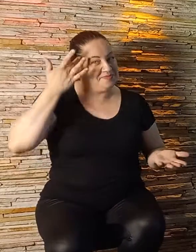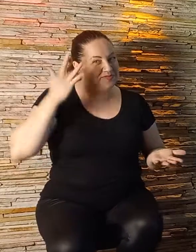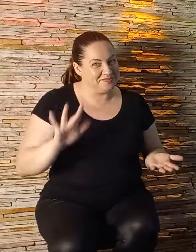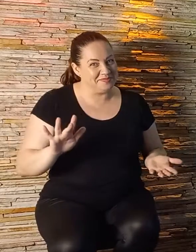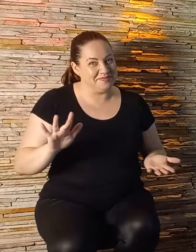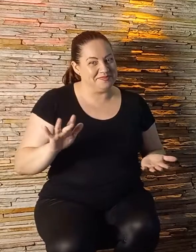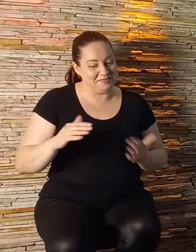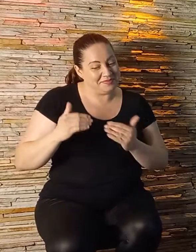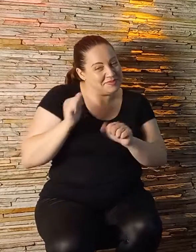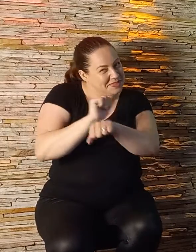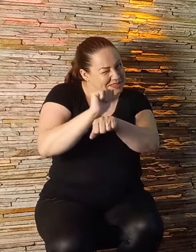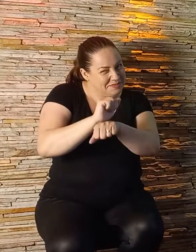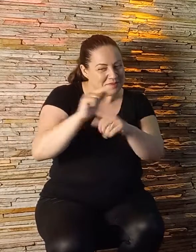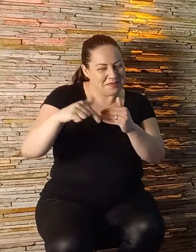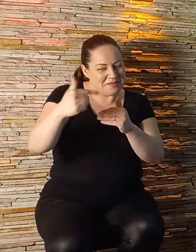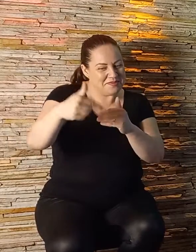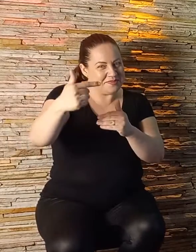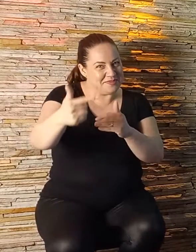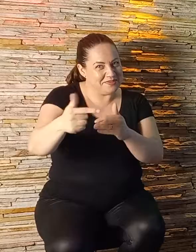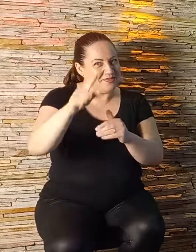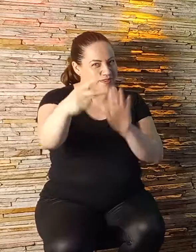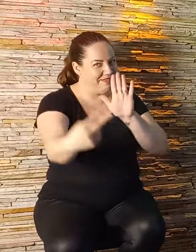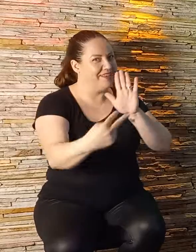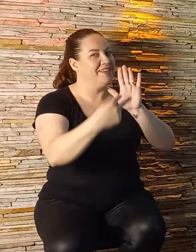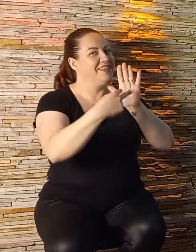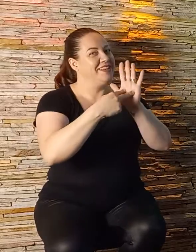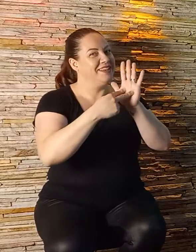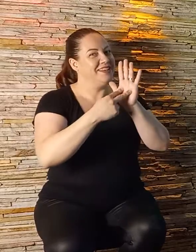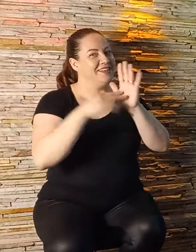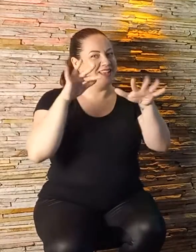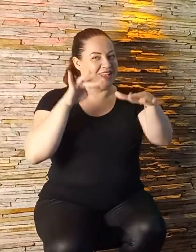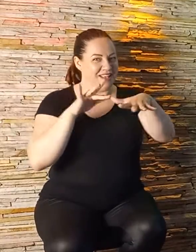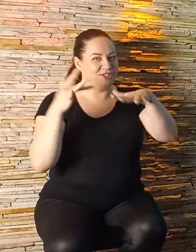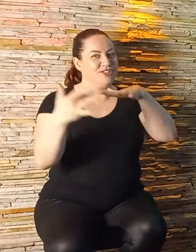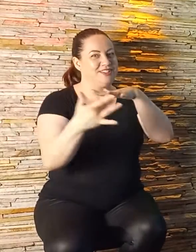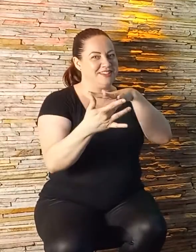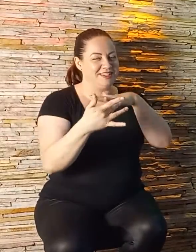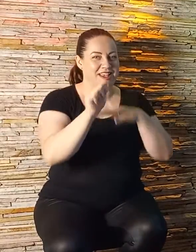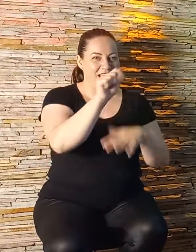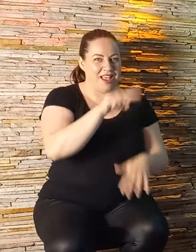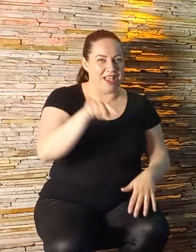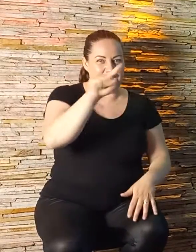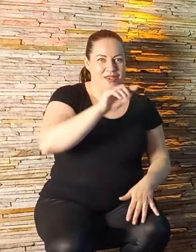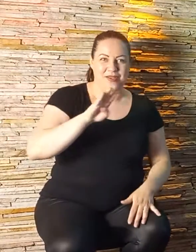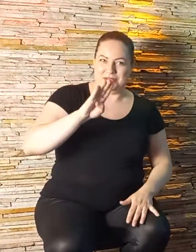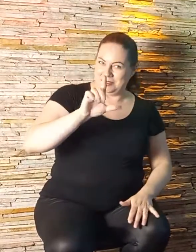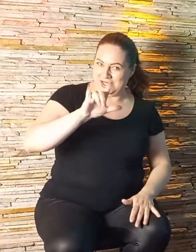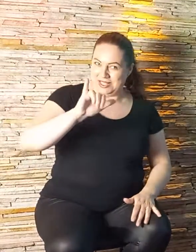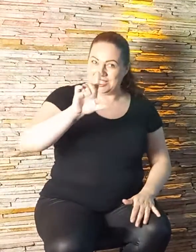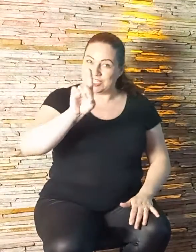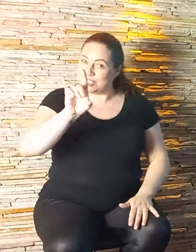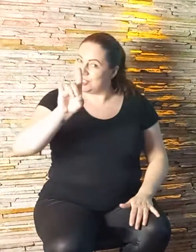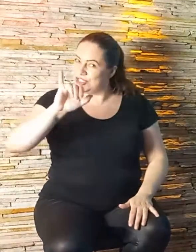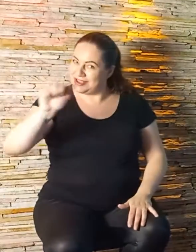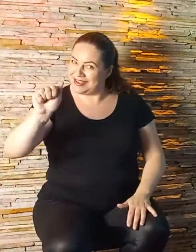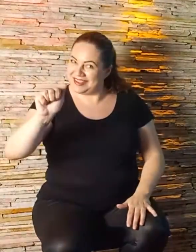a seguir cenas dos próximos capítulos fiquem atentos nas redes sociais@bege até lá em Lídia com